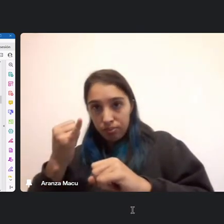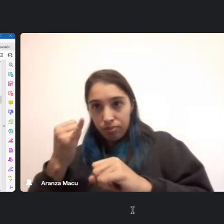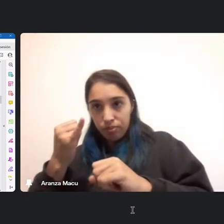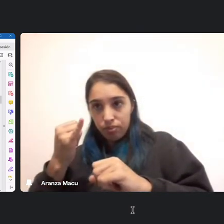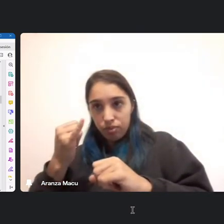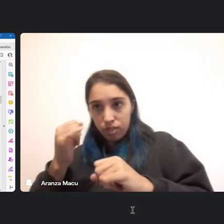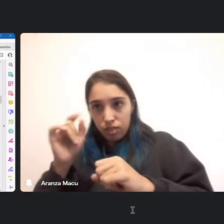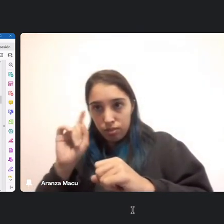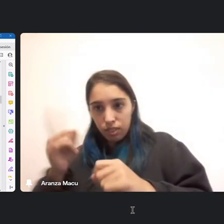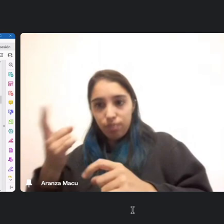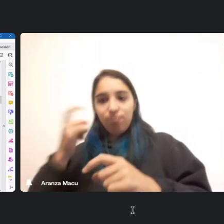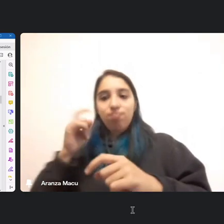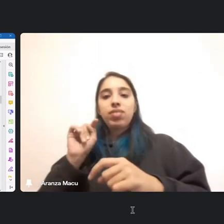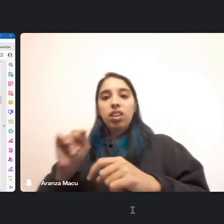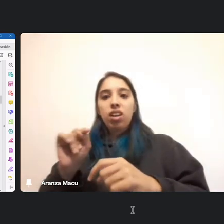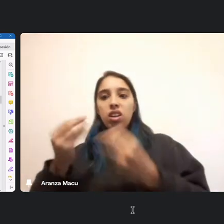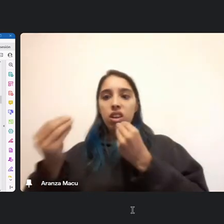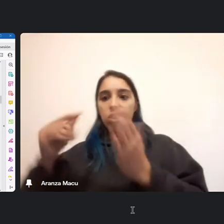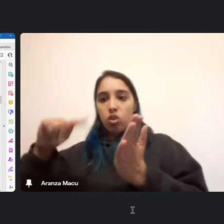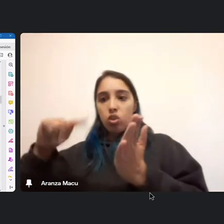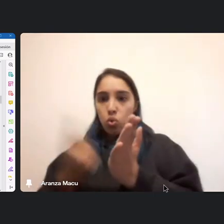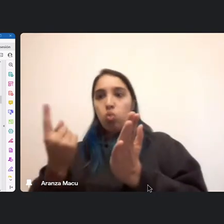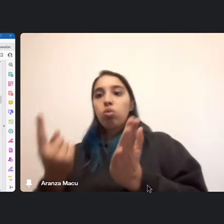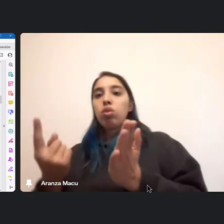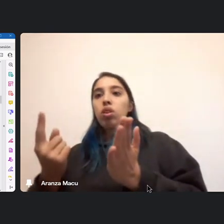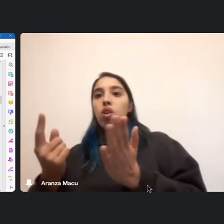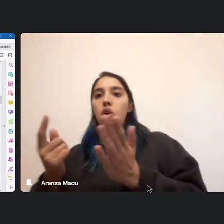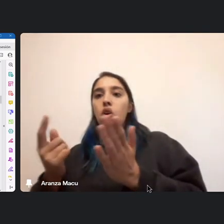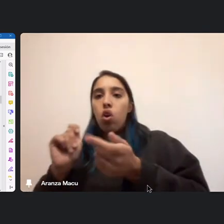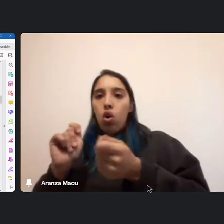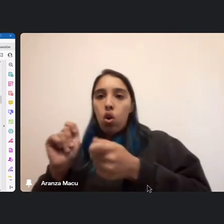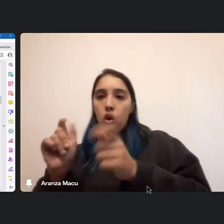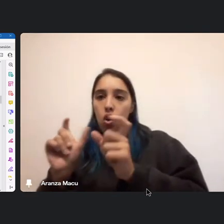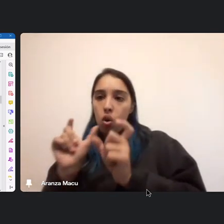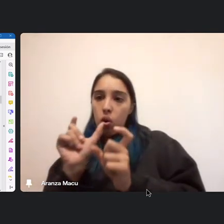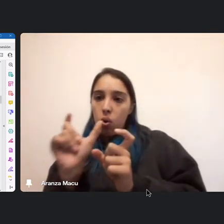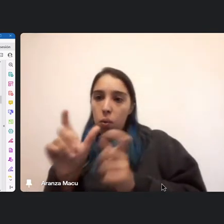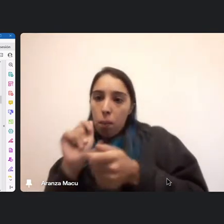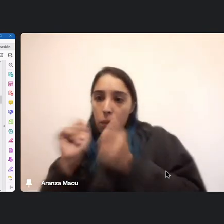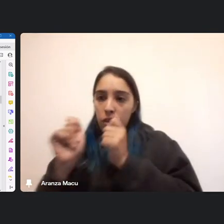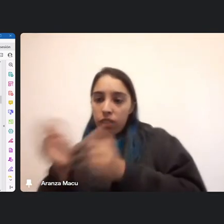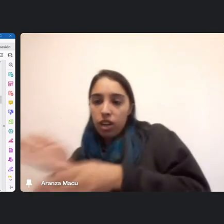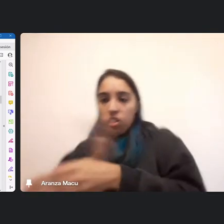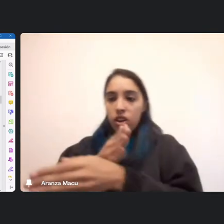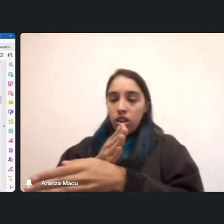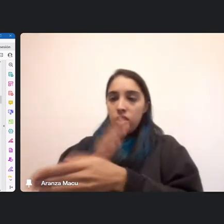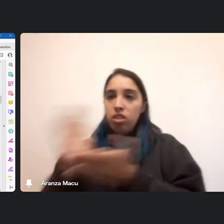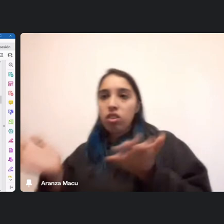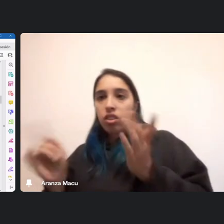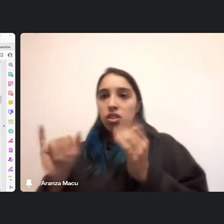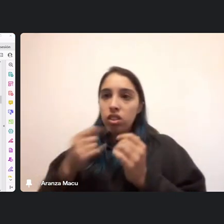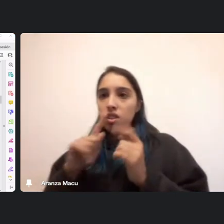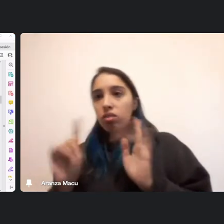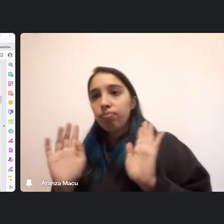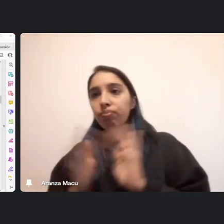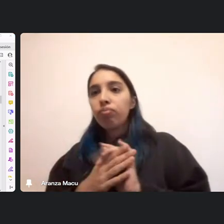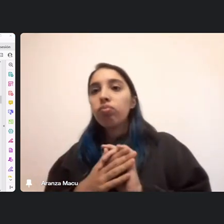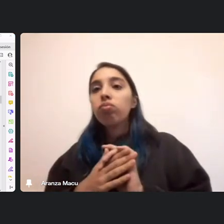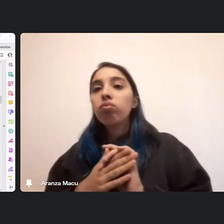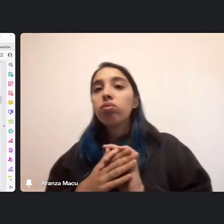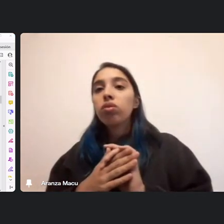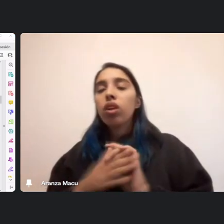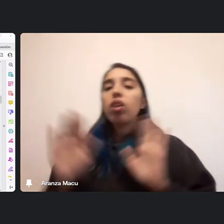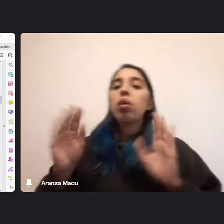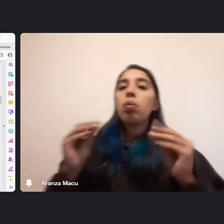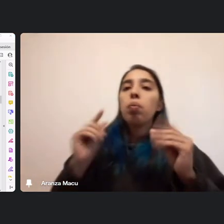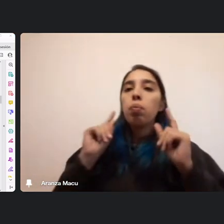premodificador, si es núcleo. Si hay que invertir la Sí, lectura o no, ¿sí? profe, y en el caso de integrarlo,